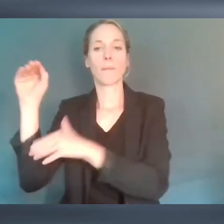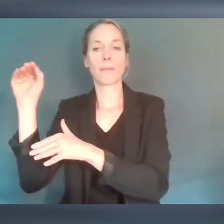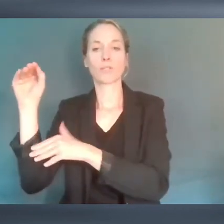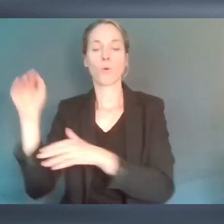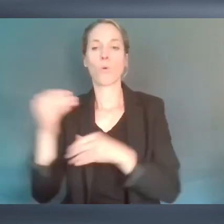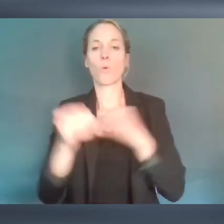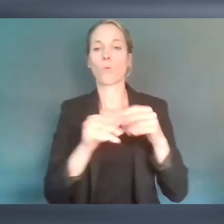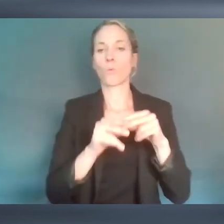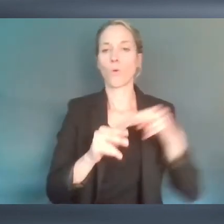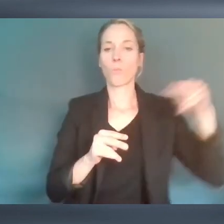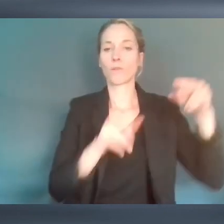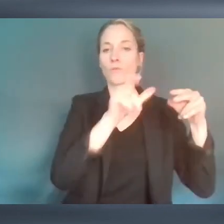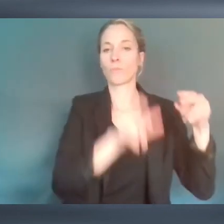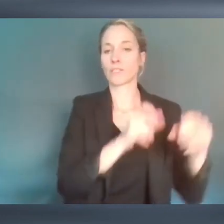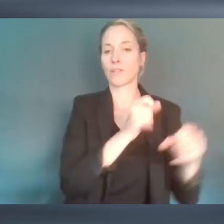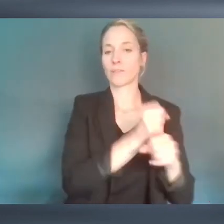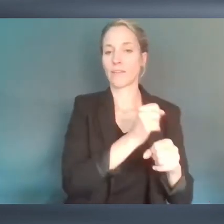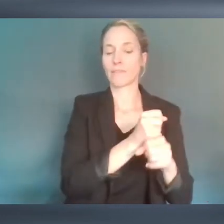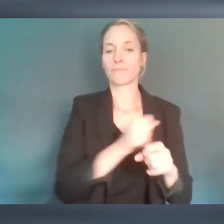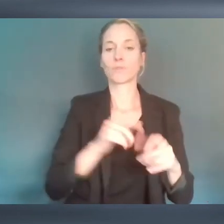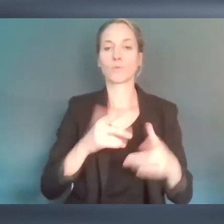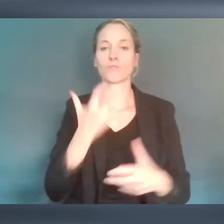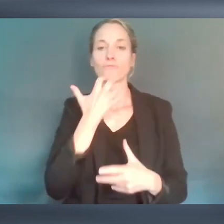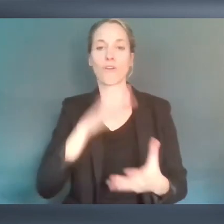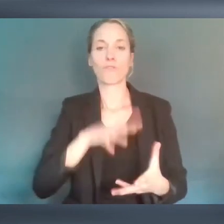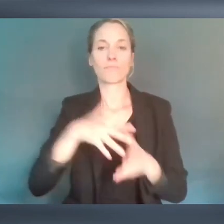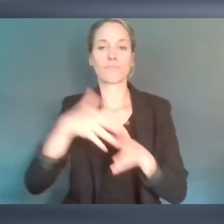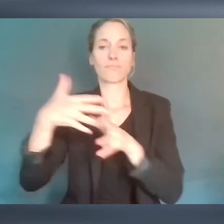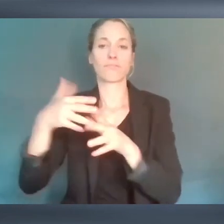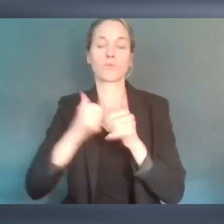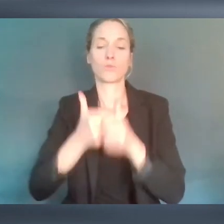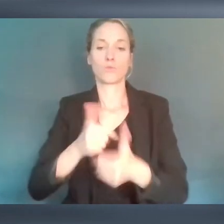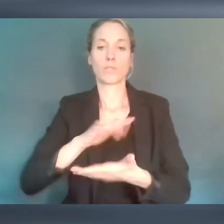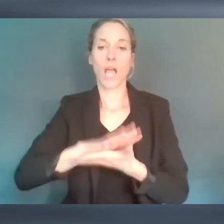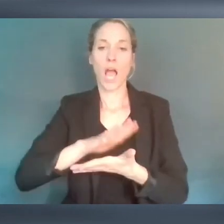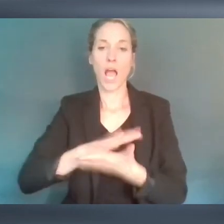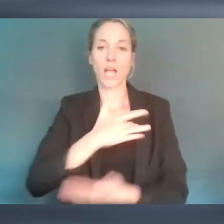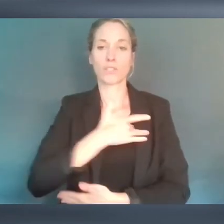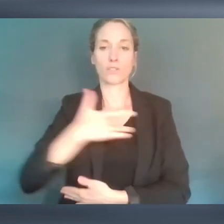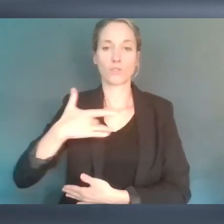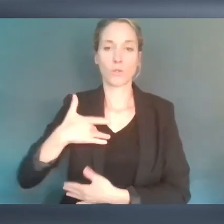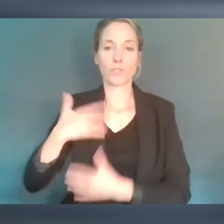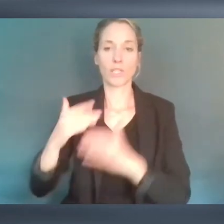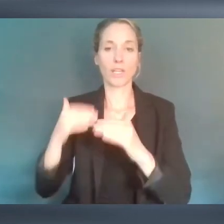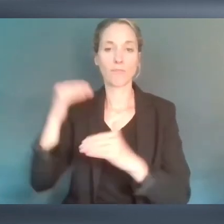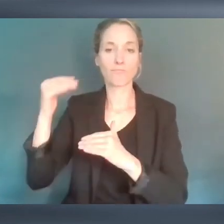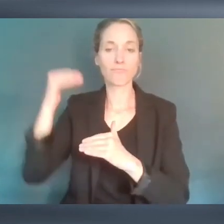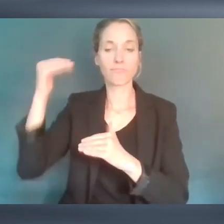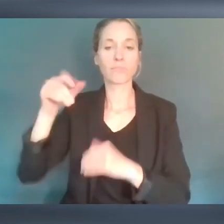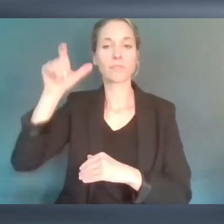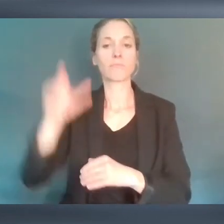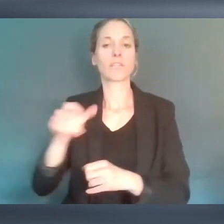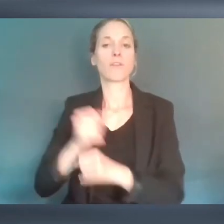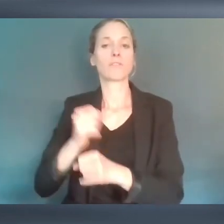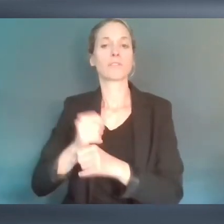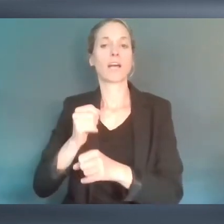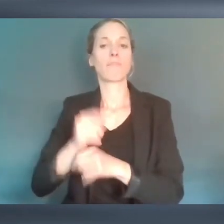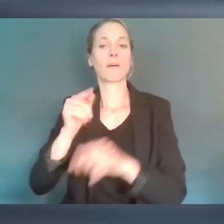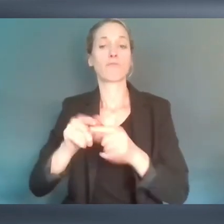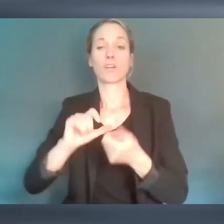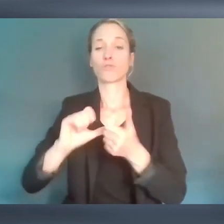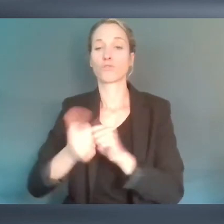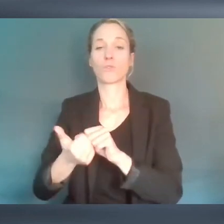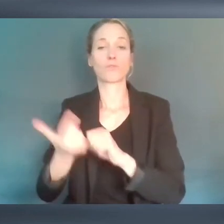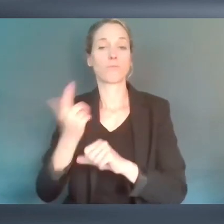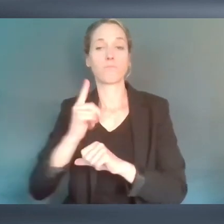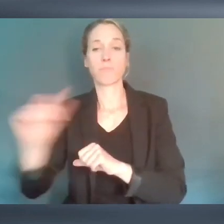évolue avec les envies, l'âge, la santé, les promotions, les collaborateurs qui viennent et qui partent. Il y aurait beaucoup à détailler